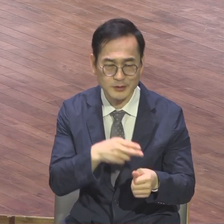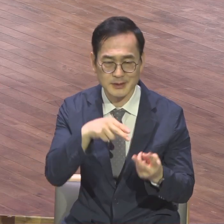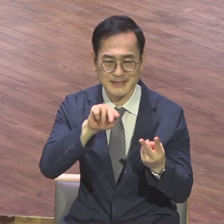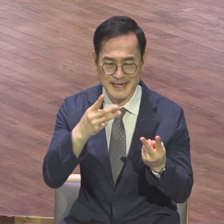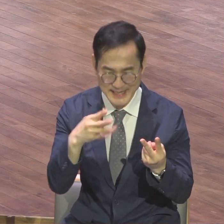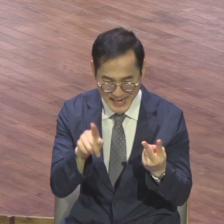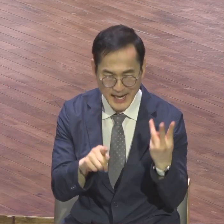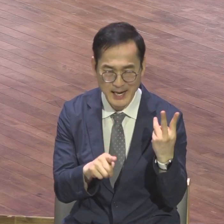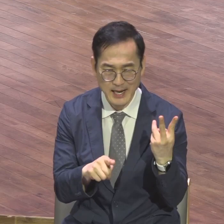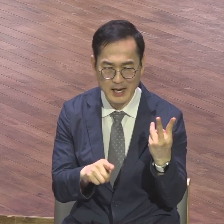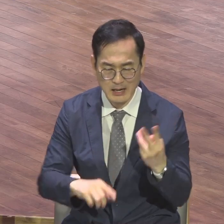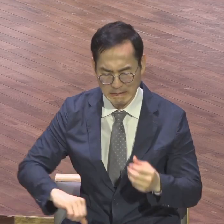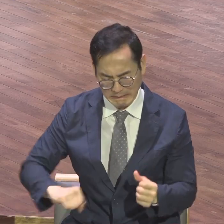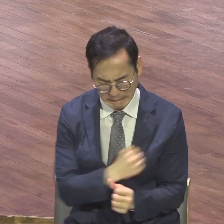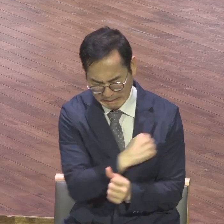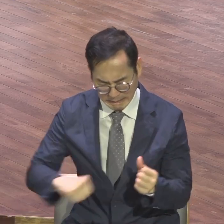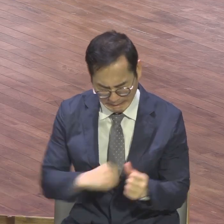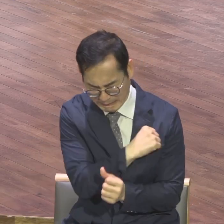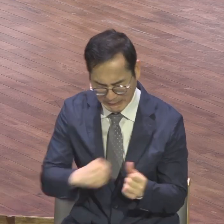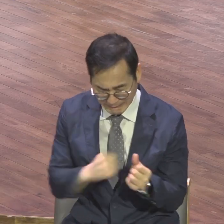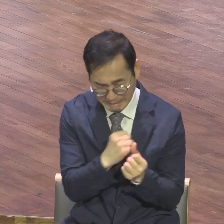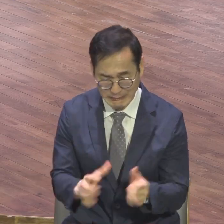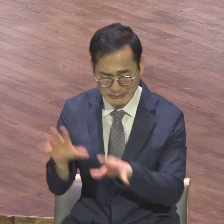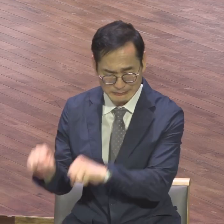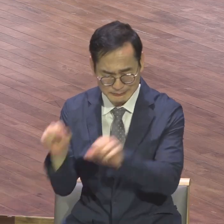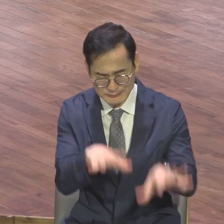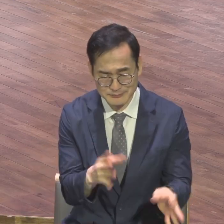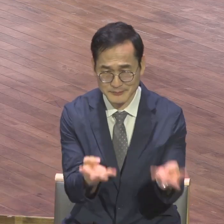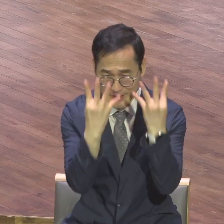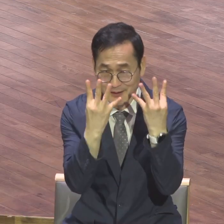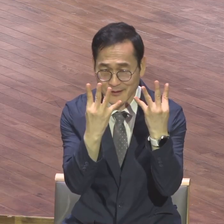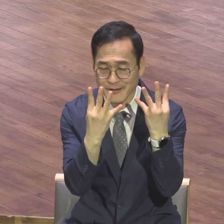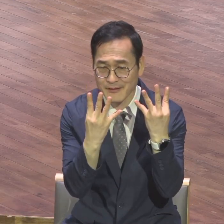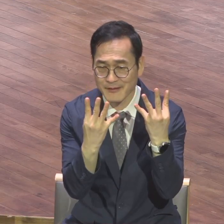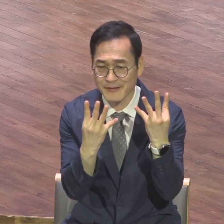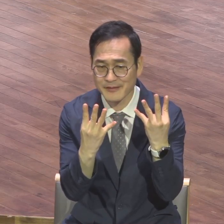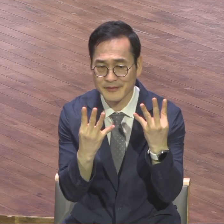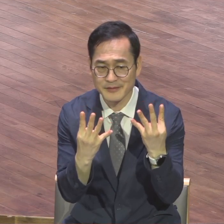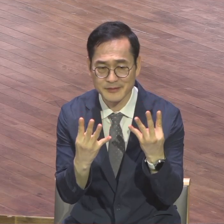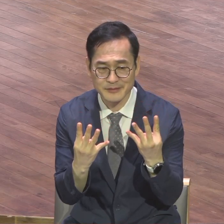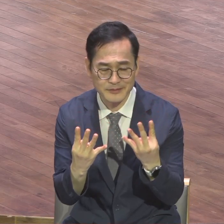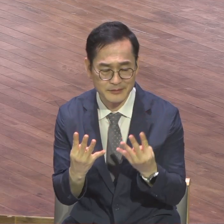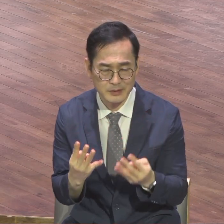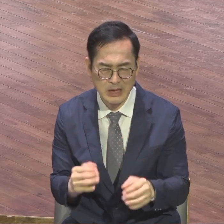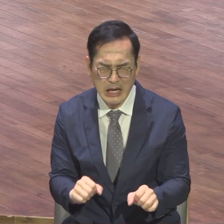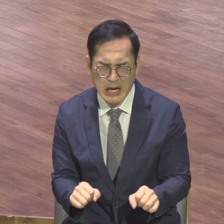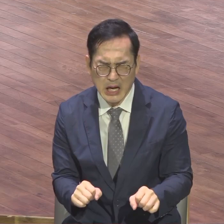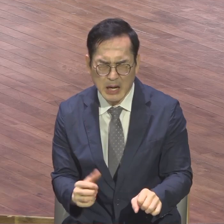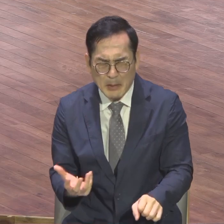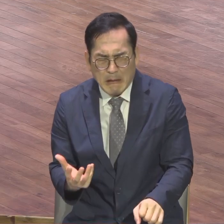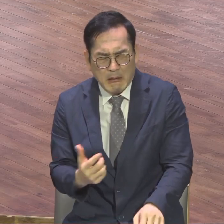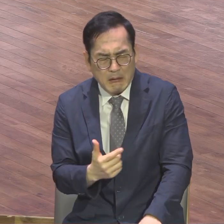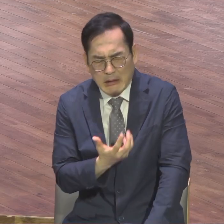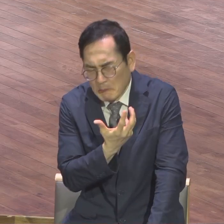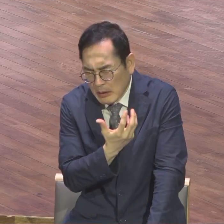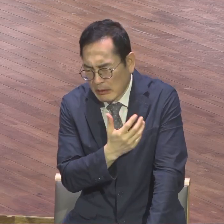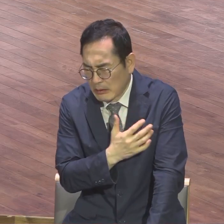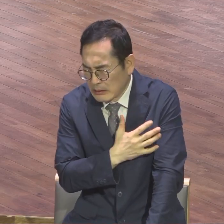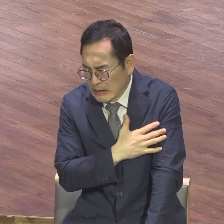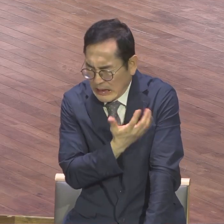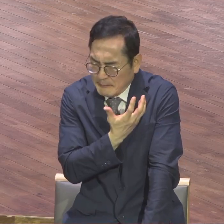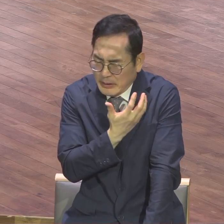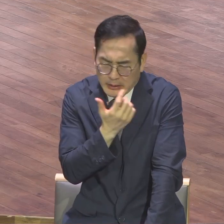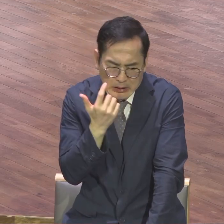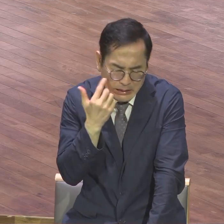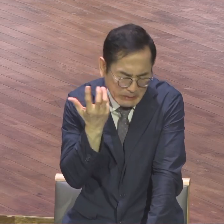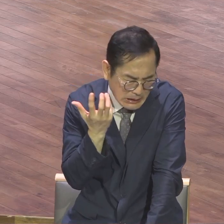이렇게 매질을 당하고 그야말로 조금만 움직여도 상처가